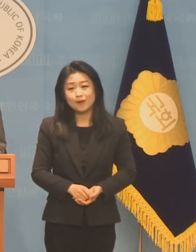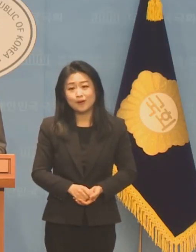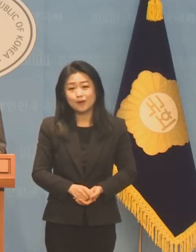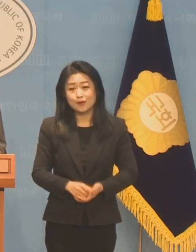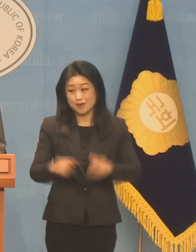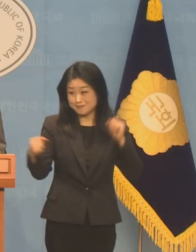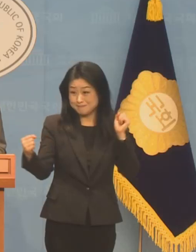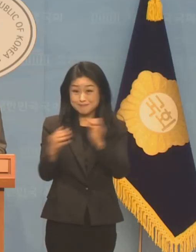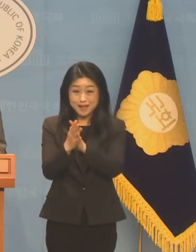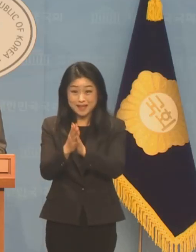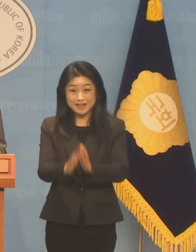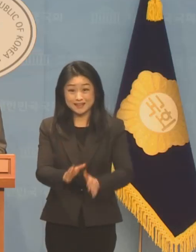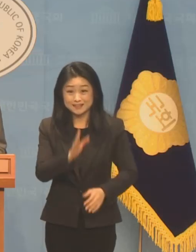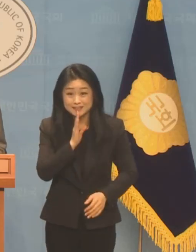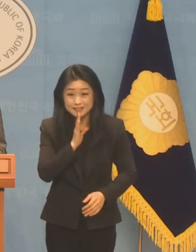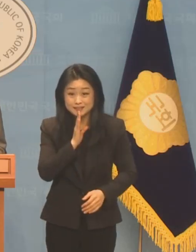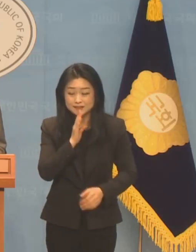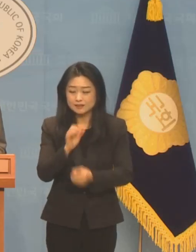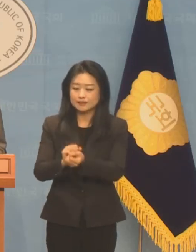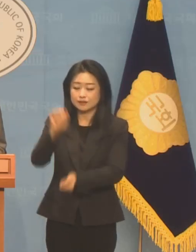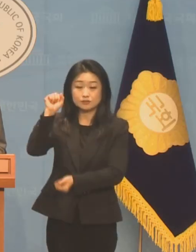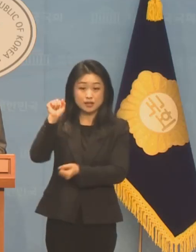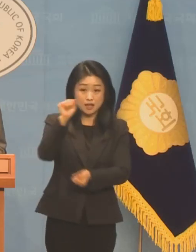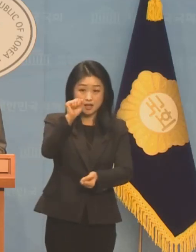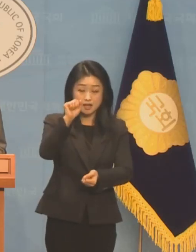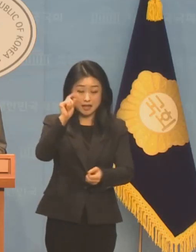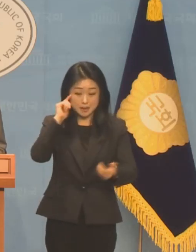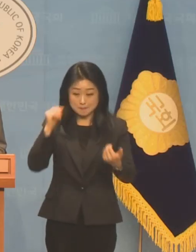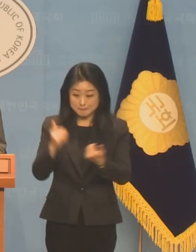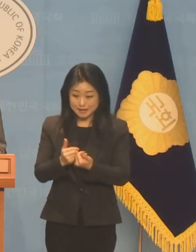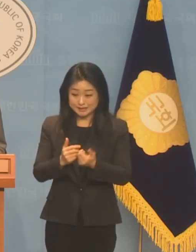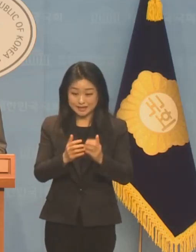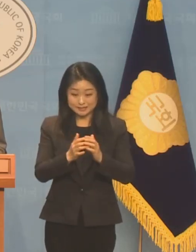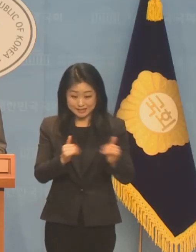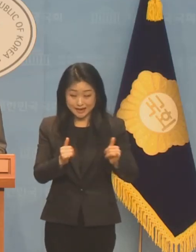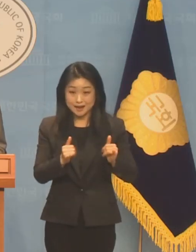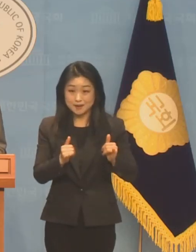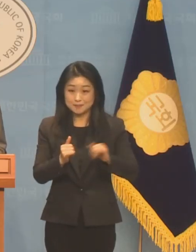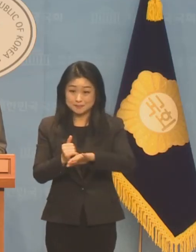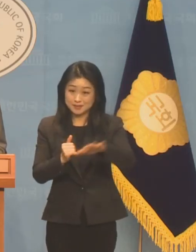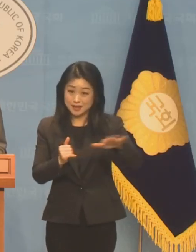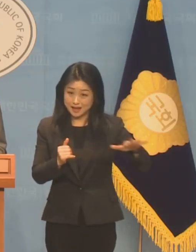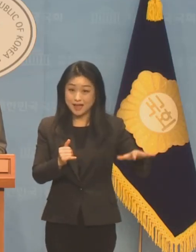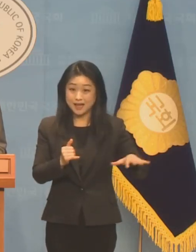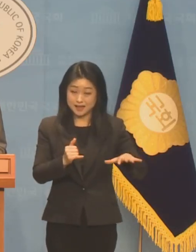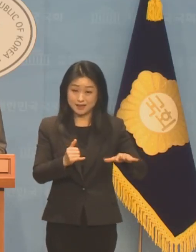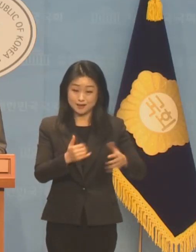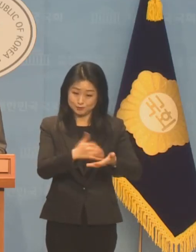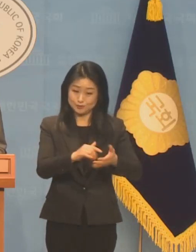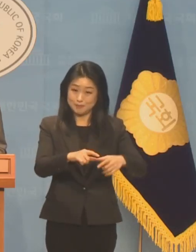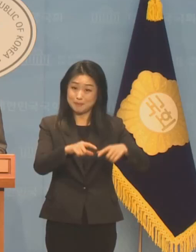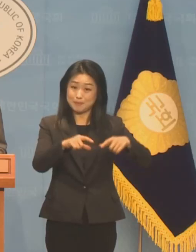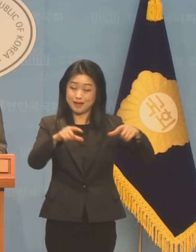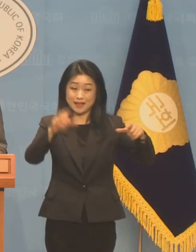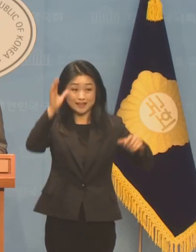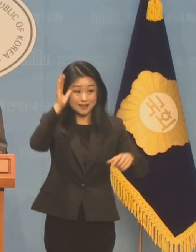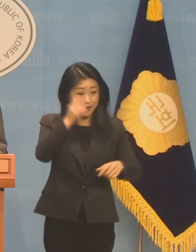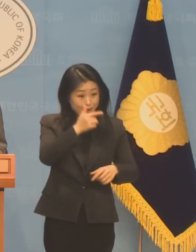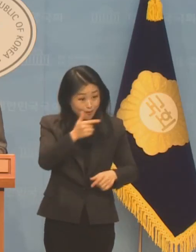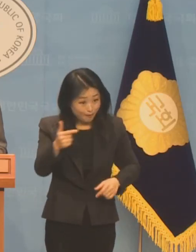무력 충돌을 일으키면 영장 집행에 반대하는 여론이 생길 것으로 기대합니까?